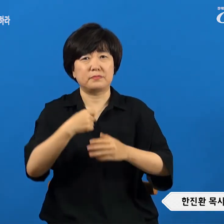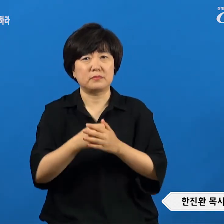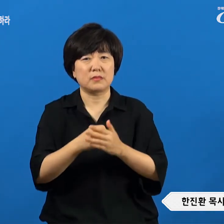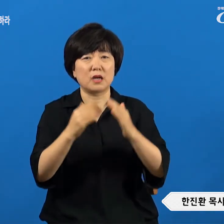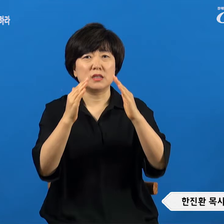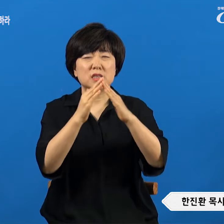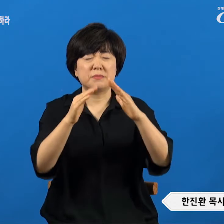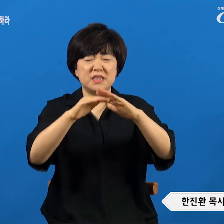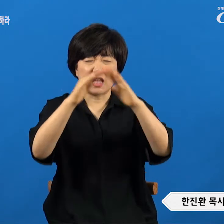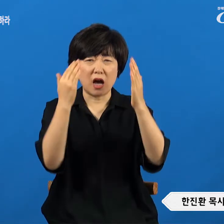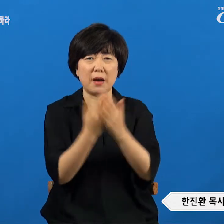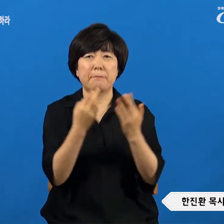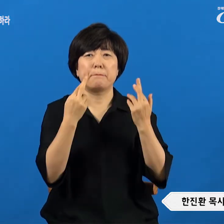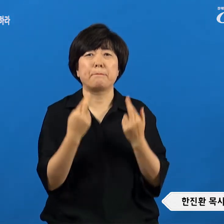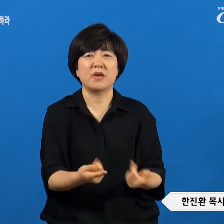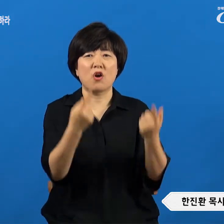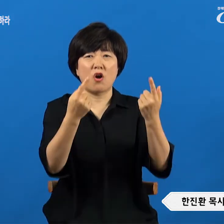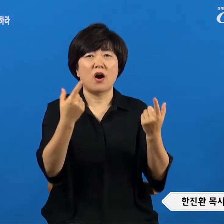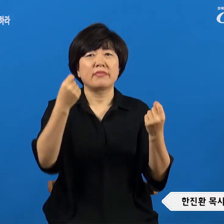텅 빈 것 같습니다.